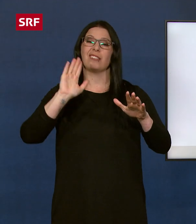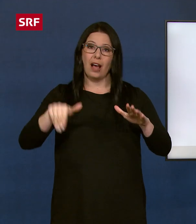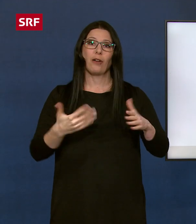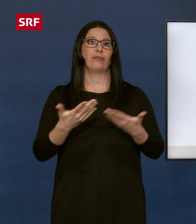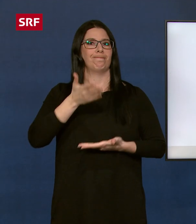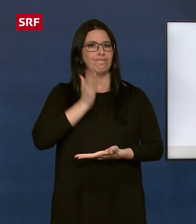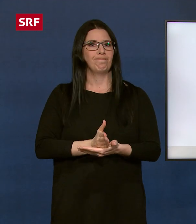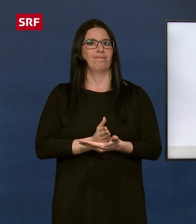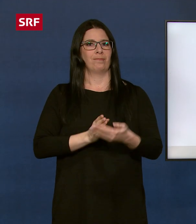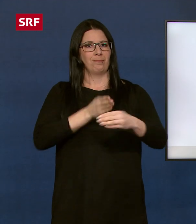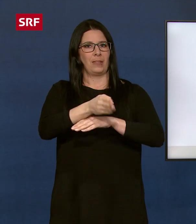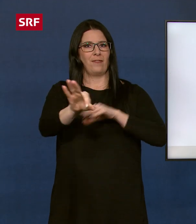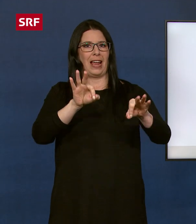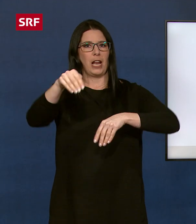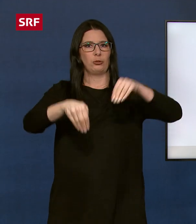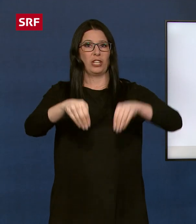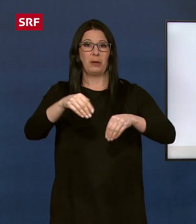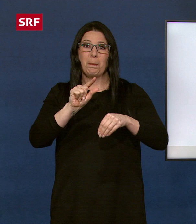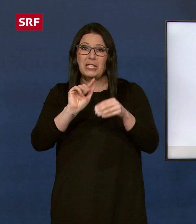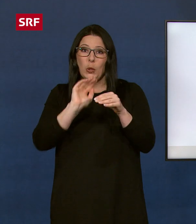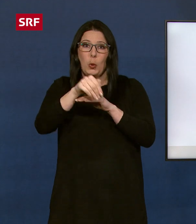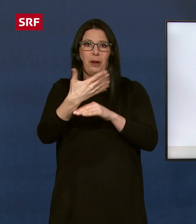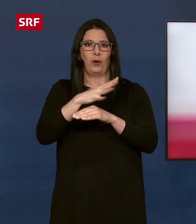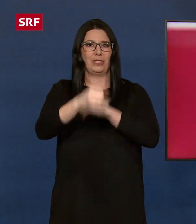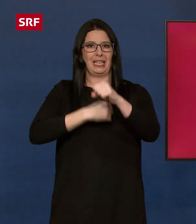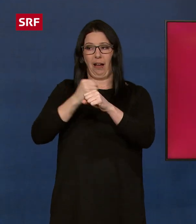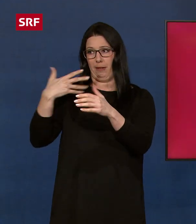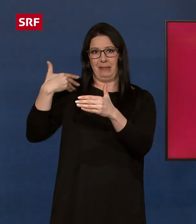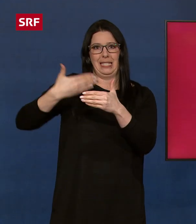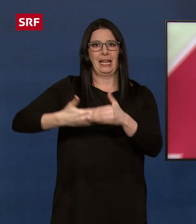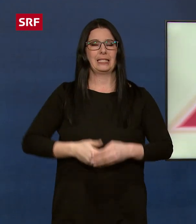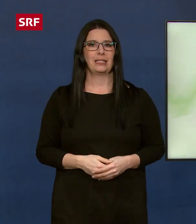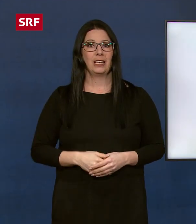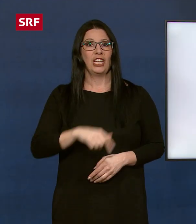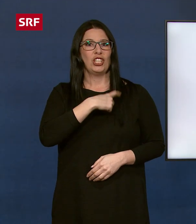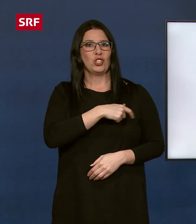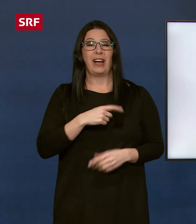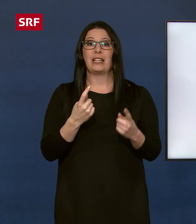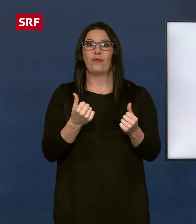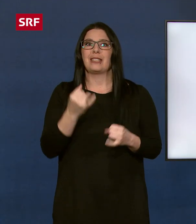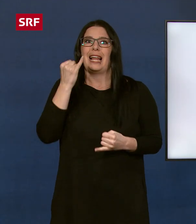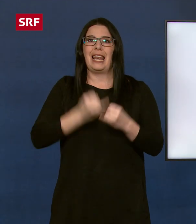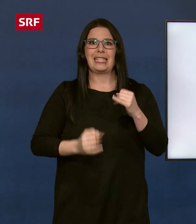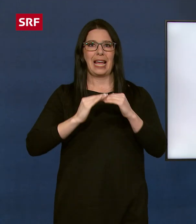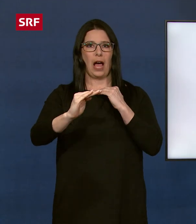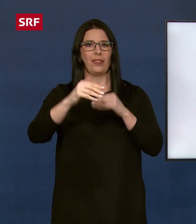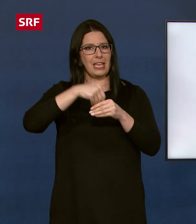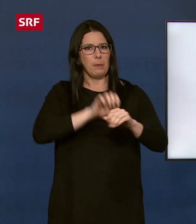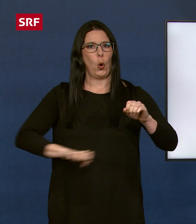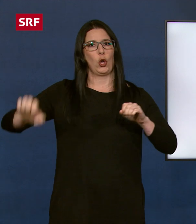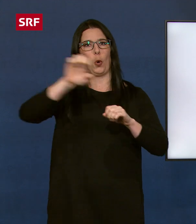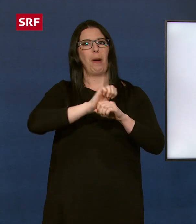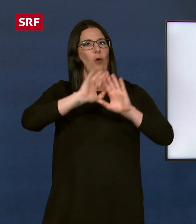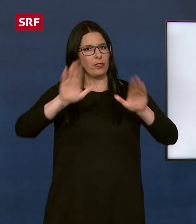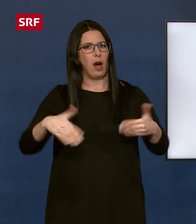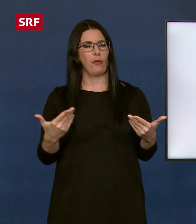Das ist gerade mal etwas mehr als 50 Jahre her. Damit war die Schweiz fast das letzte Land in Europa, in dem die Frauen